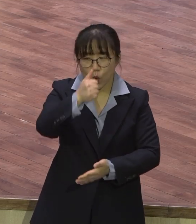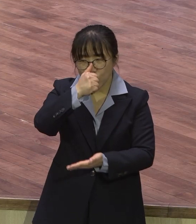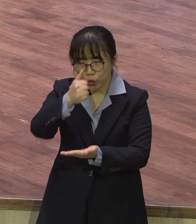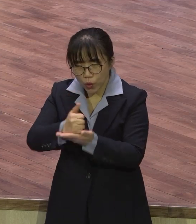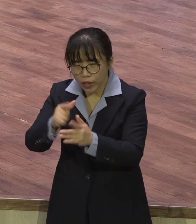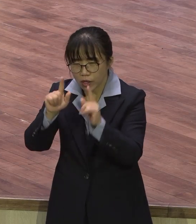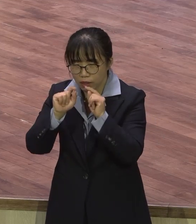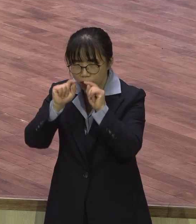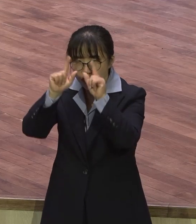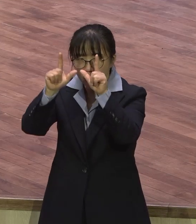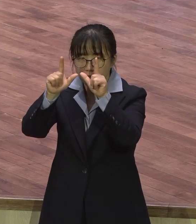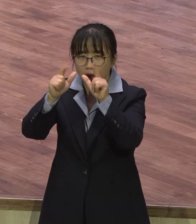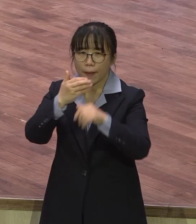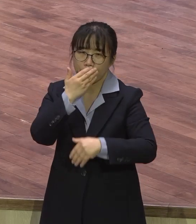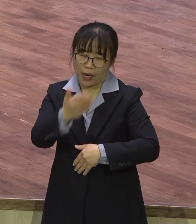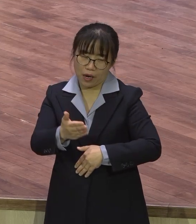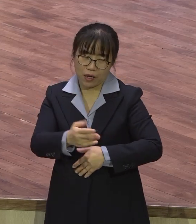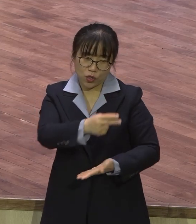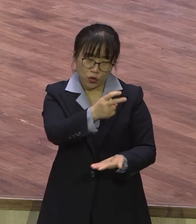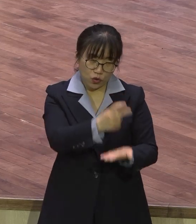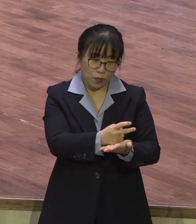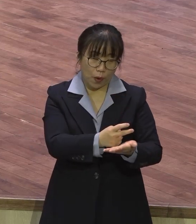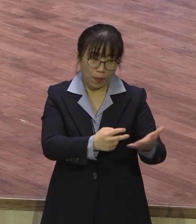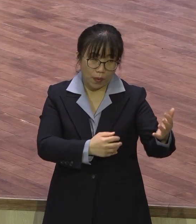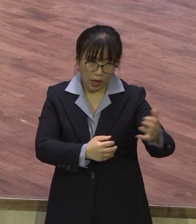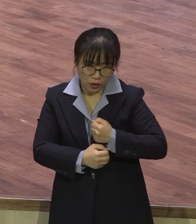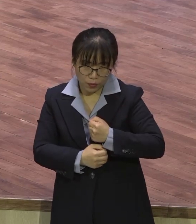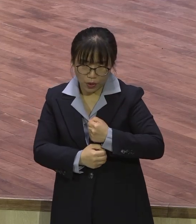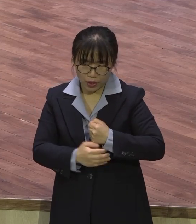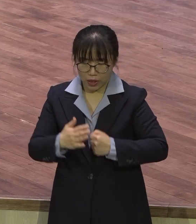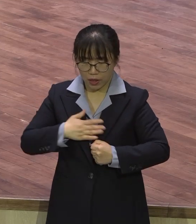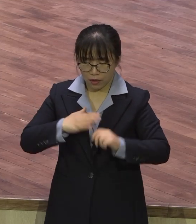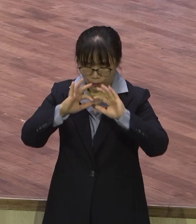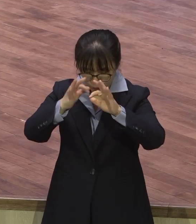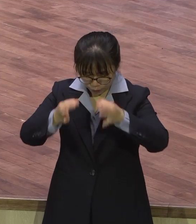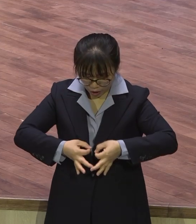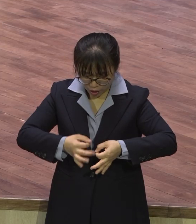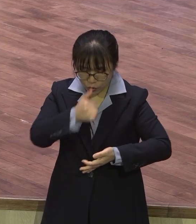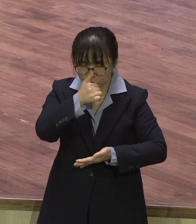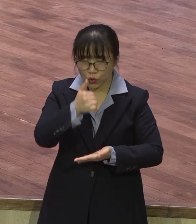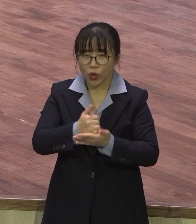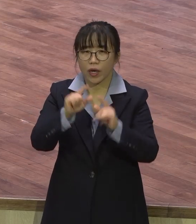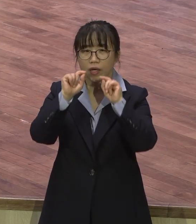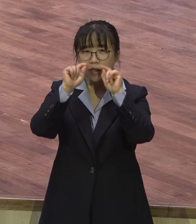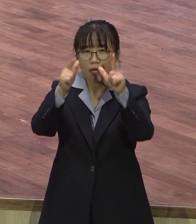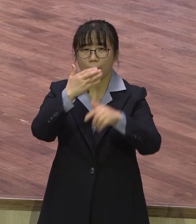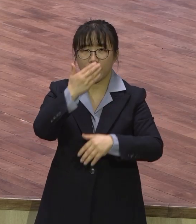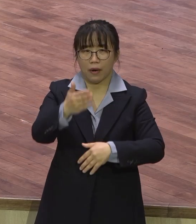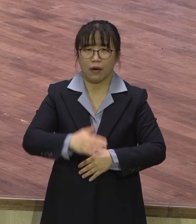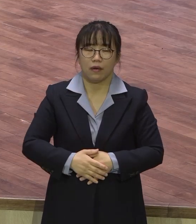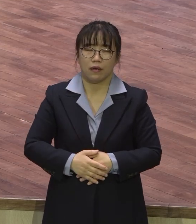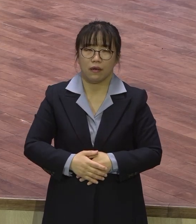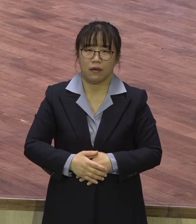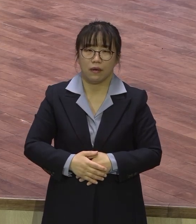깨닫게 합니다 율법이 있어야 죄를 깨달아 내가 죄인인 줄 알아 죄를 지어도 전주를 몰라요 저 일본 사람들